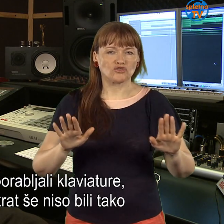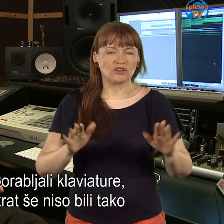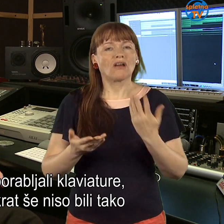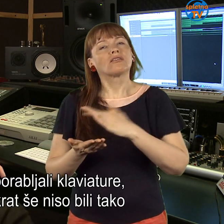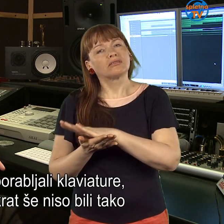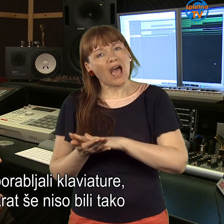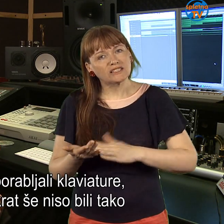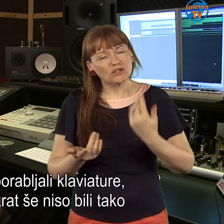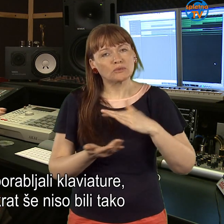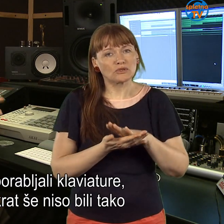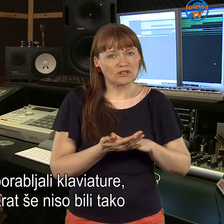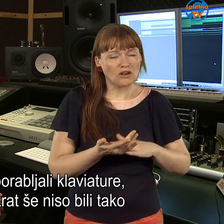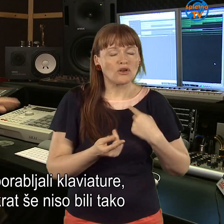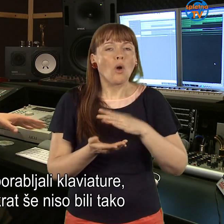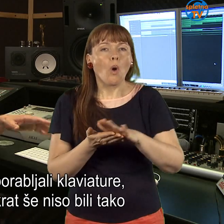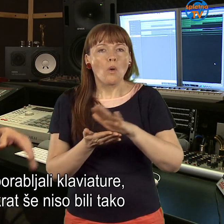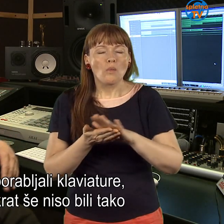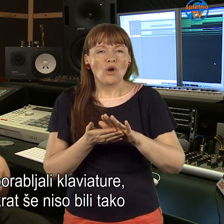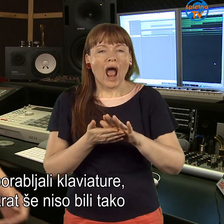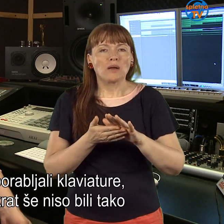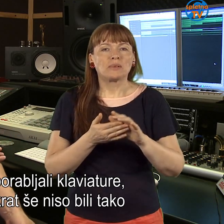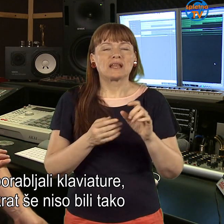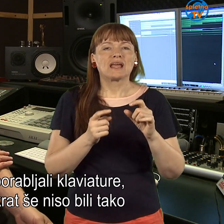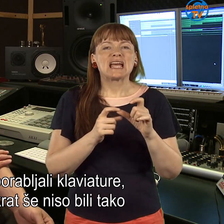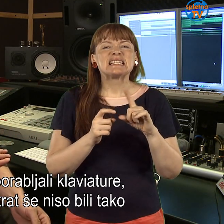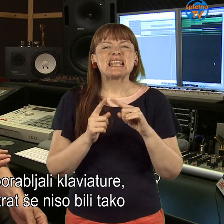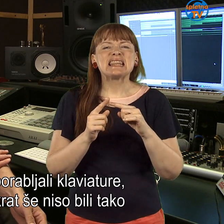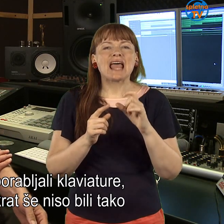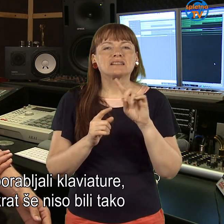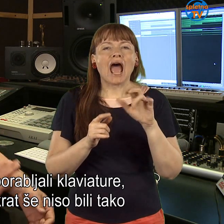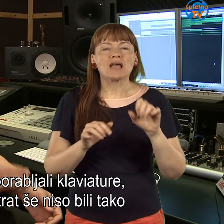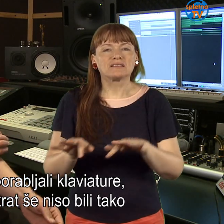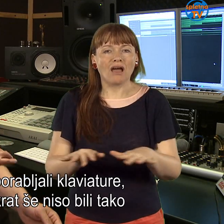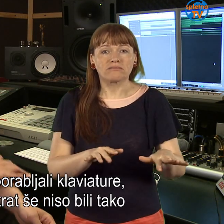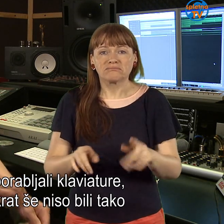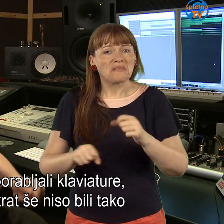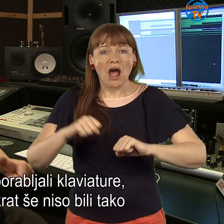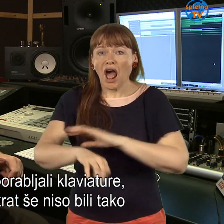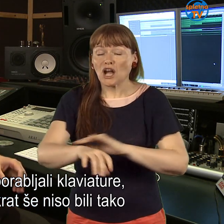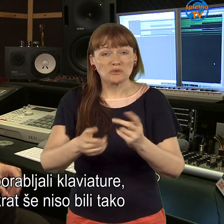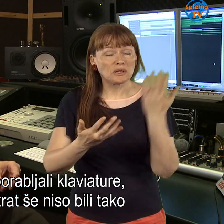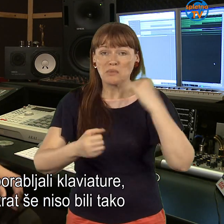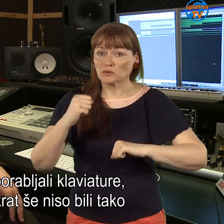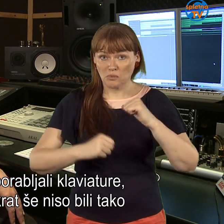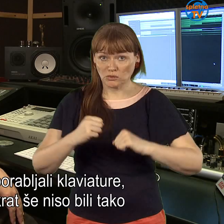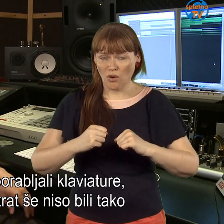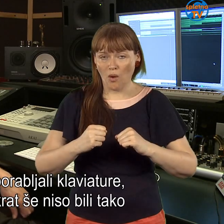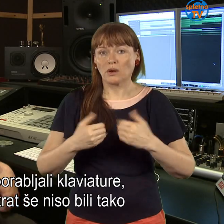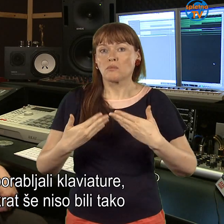Na začetku, ko smo pač začeli uporabljati sintesajzerje, ker še računalniki niso bili toliko sposobni, sicer se je že dalo delati tudi z